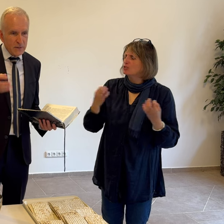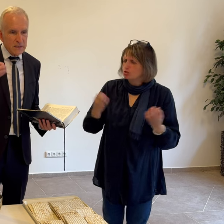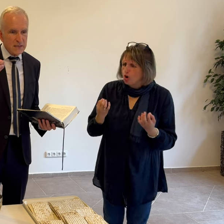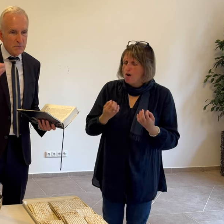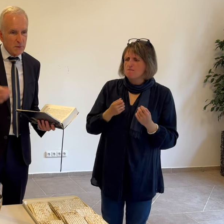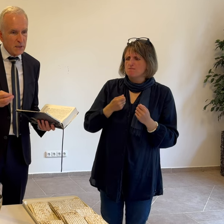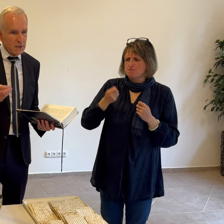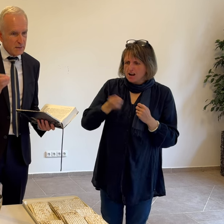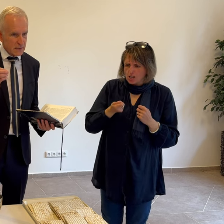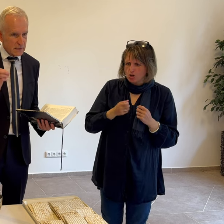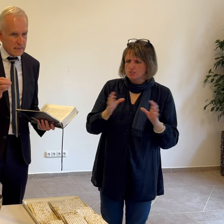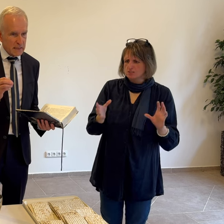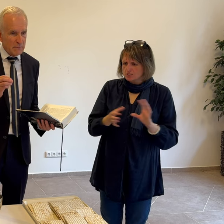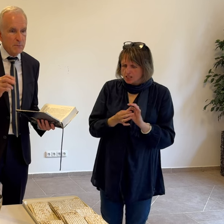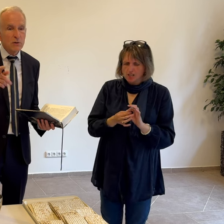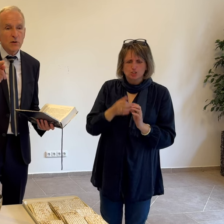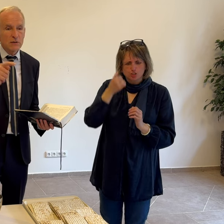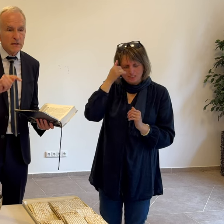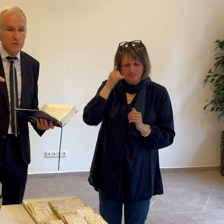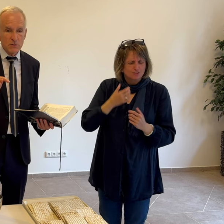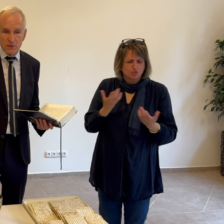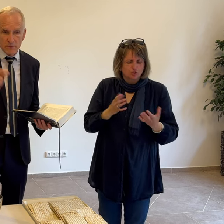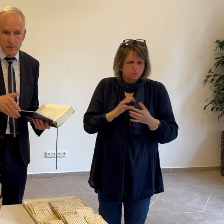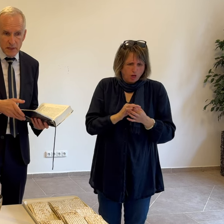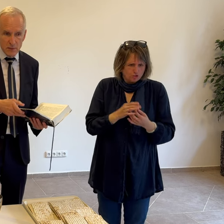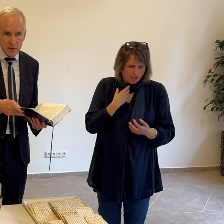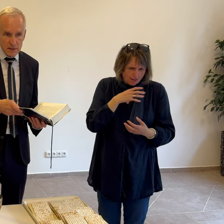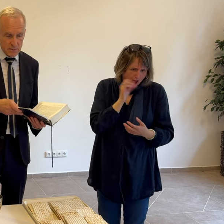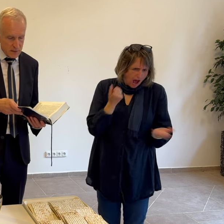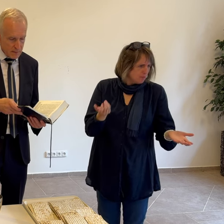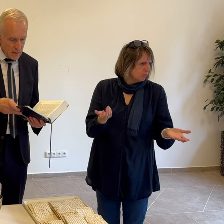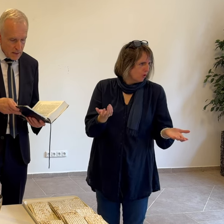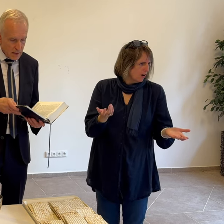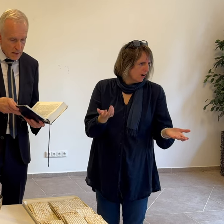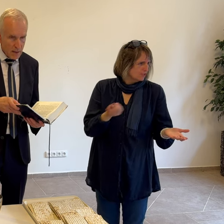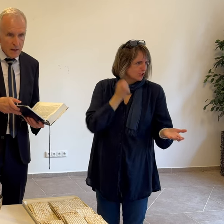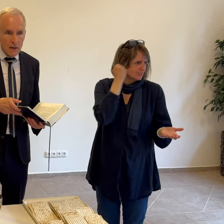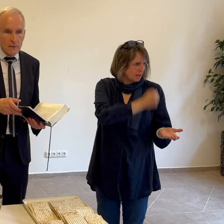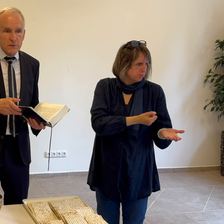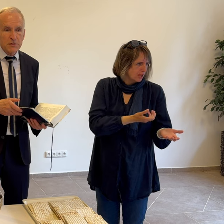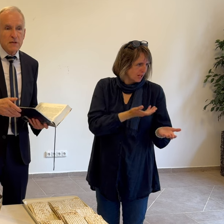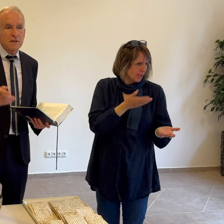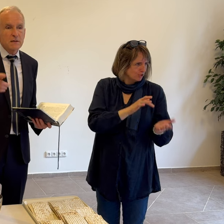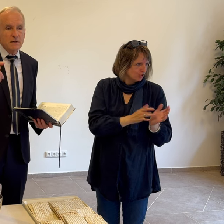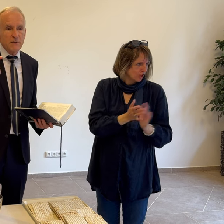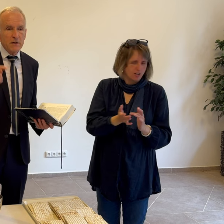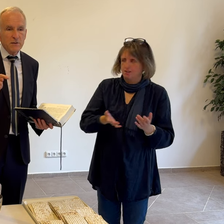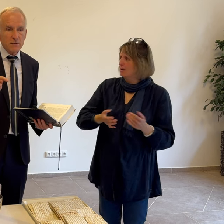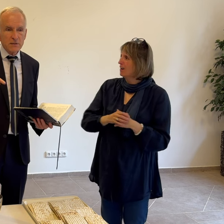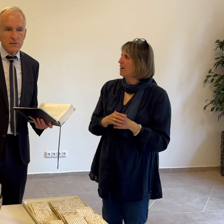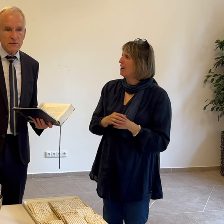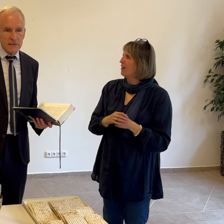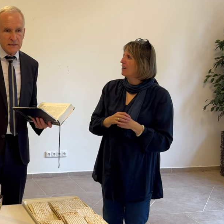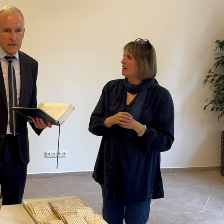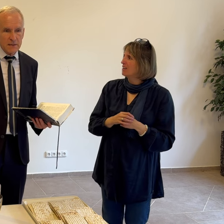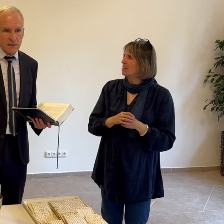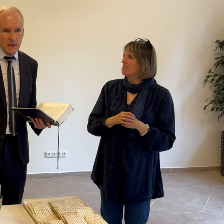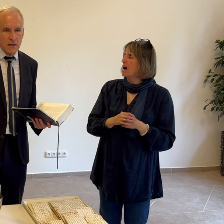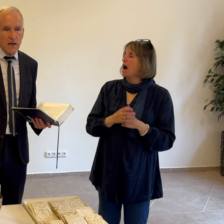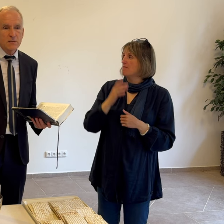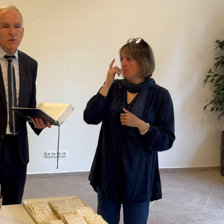Velikonoce společnost křesťany mimo toho termínu že to bylo v té době Samozřejmě protože Velikonoce jsou